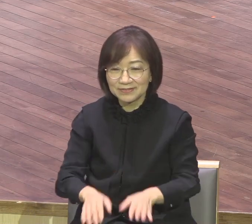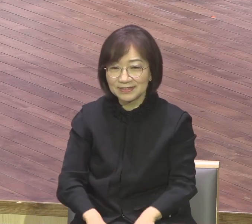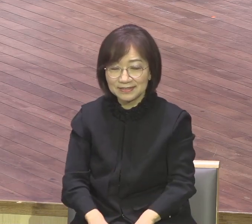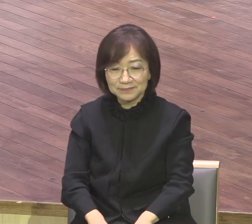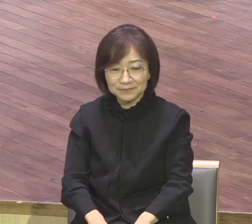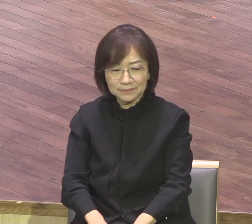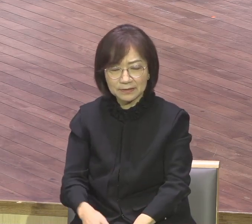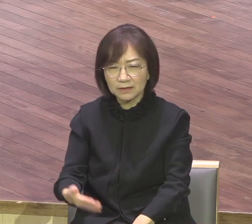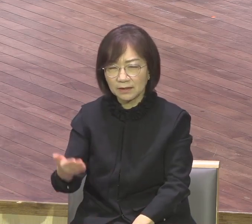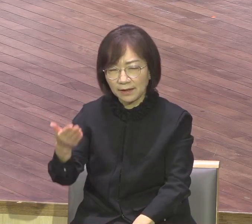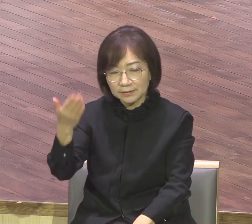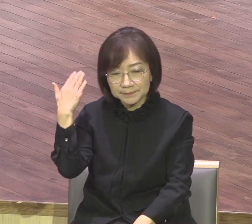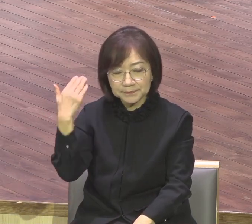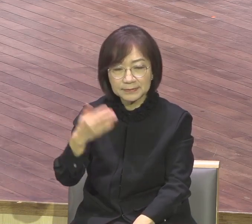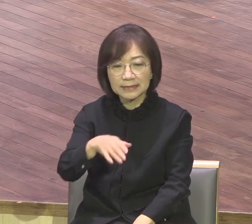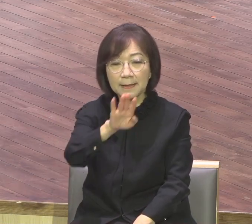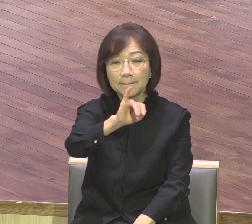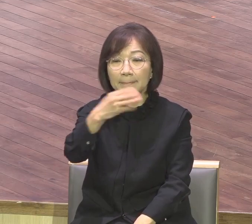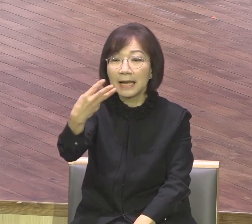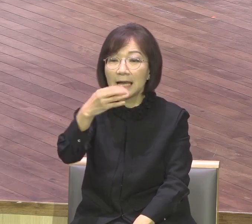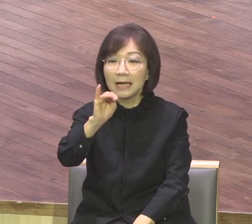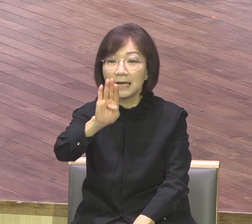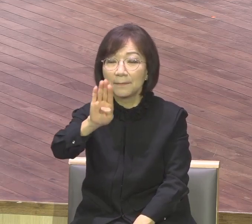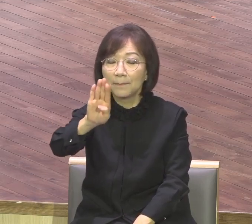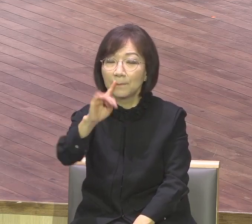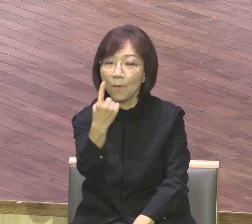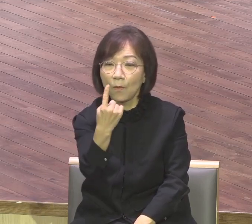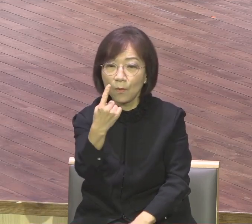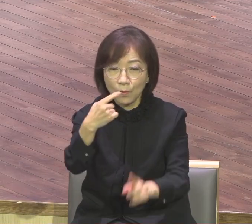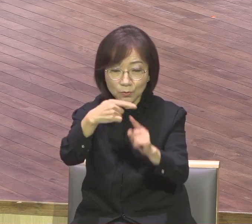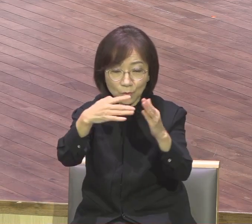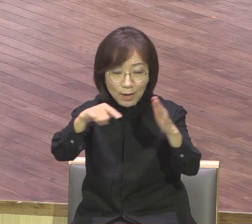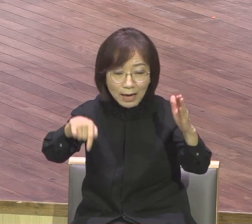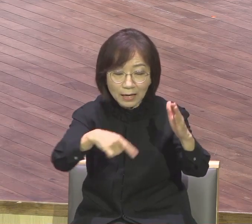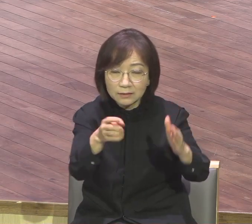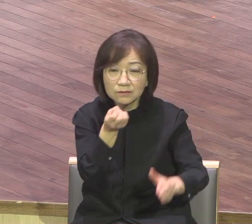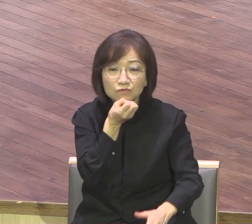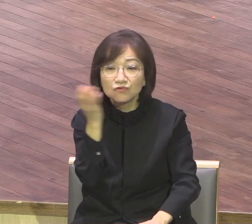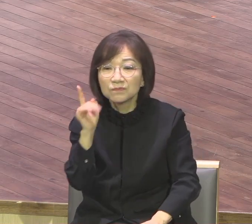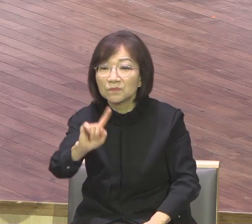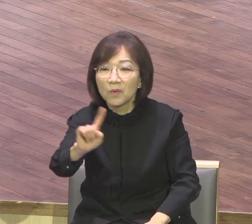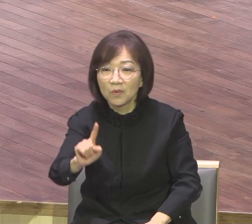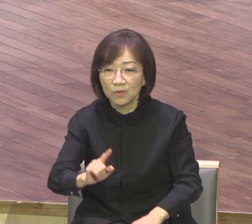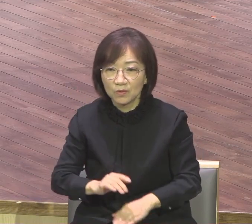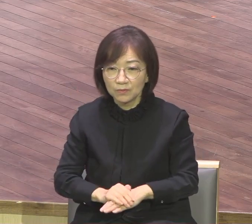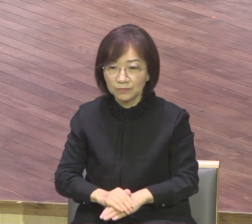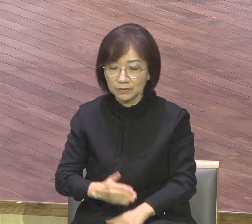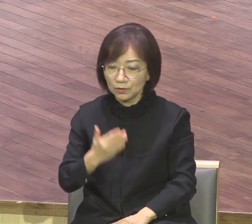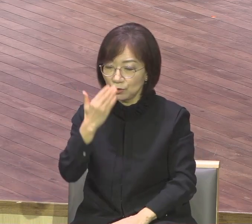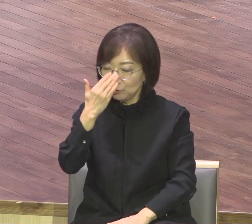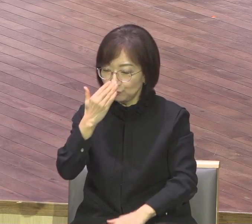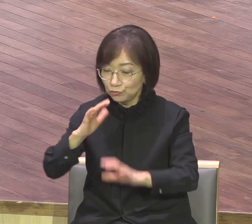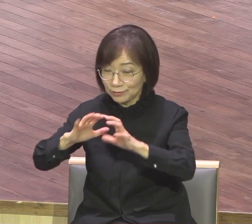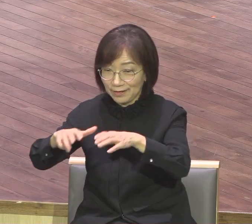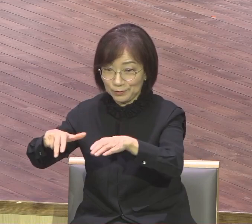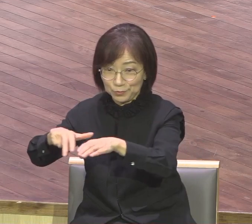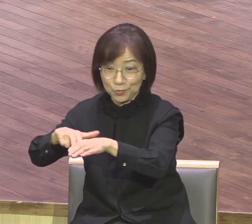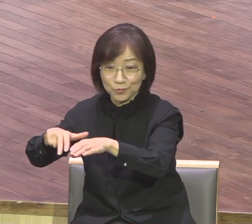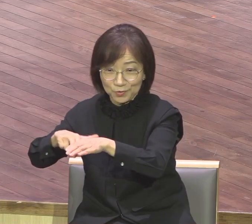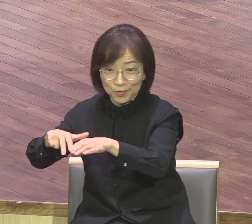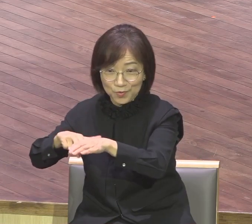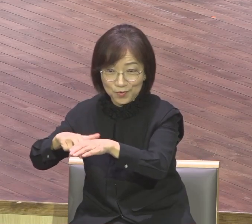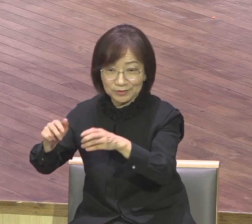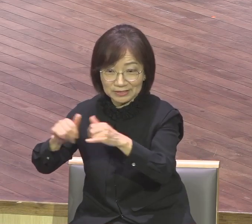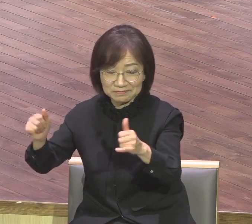당시 빌립보 교회 안에 파고들어온 유대교의 율법주의자들이 이 빌립보 교회 안에 있었어요. Dentro de la iglesia de Filipo habían